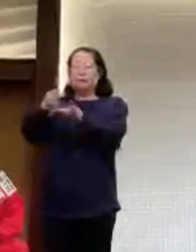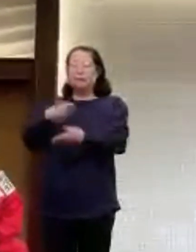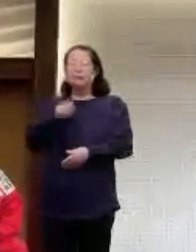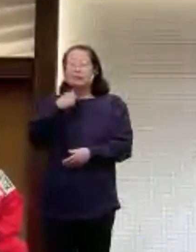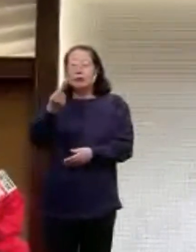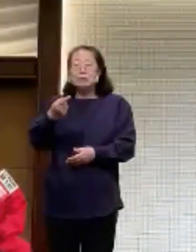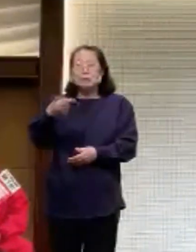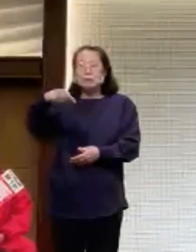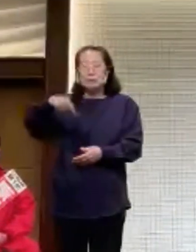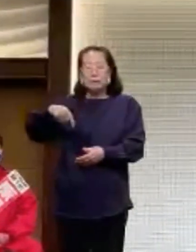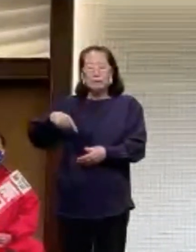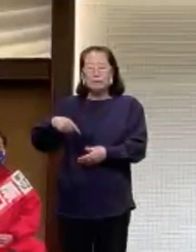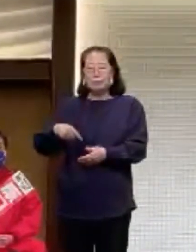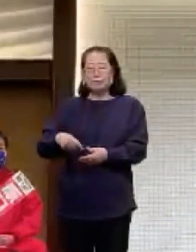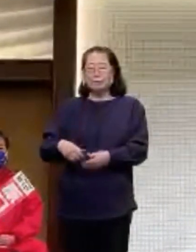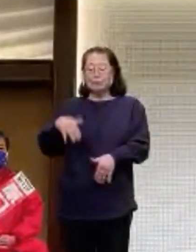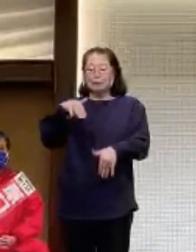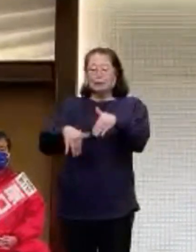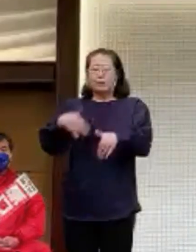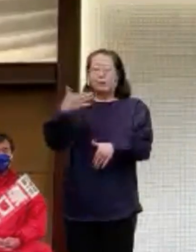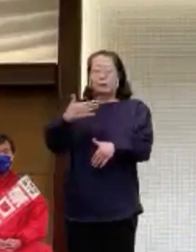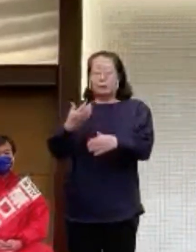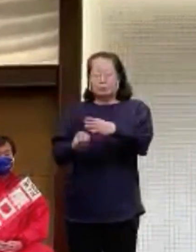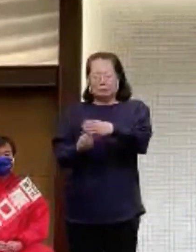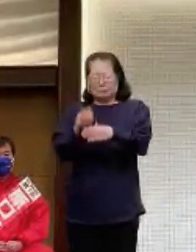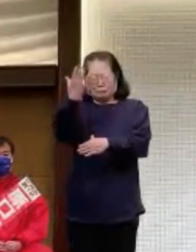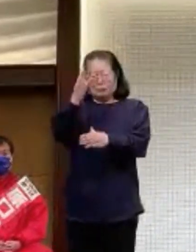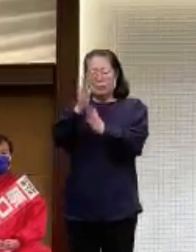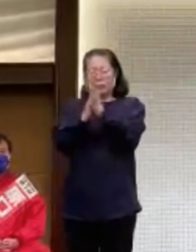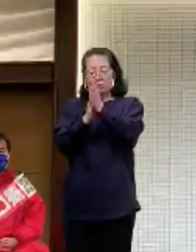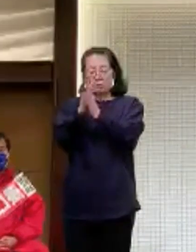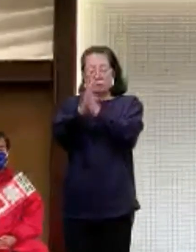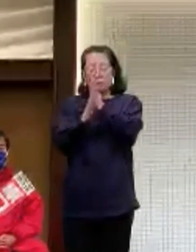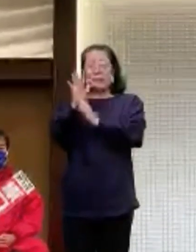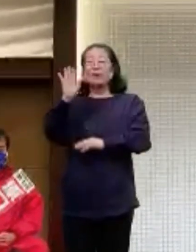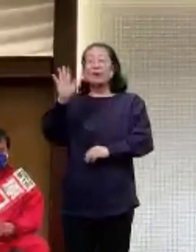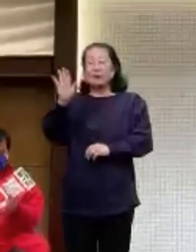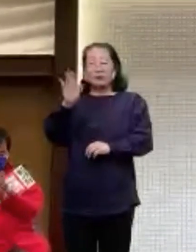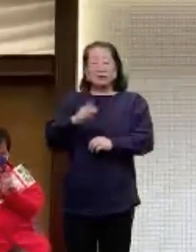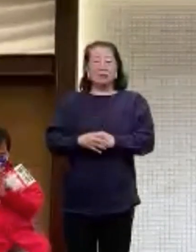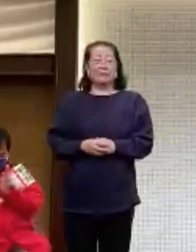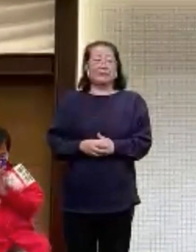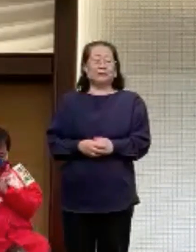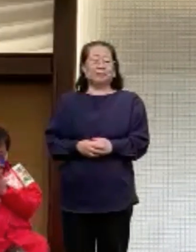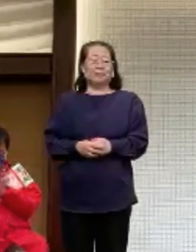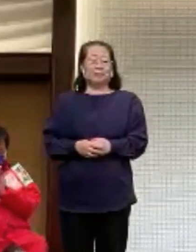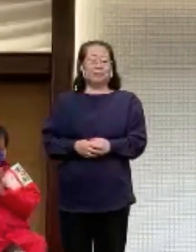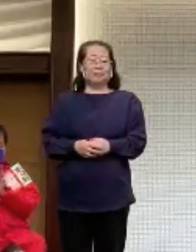一度この小選挙区で必勝を願うものであります。